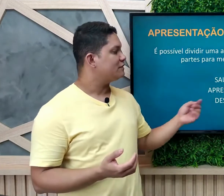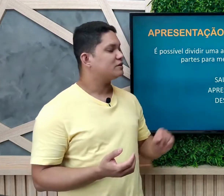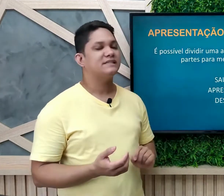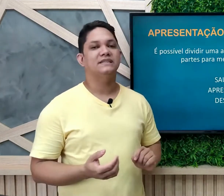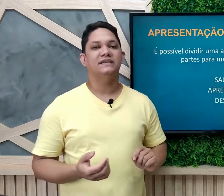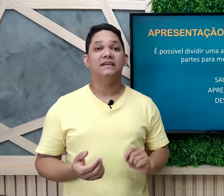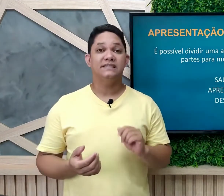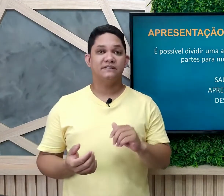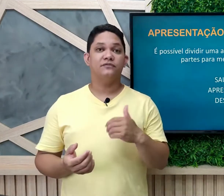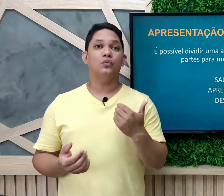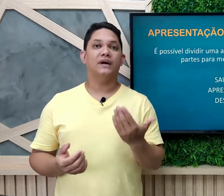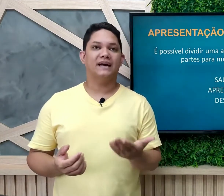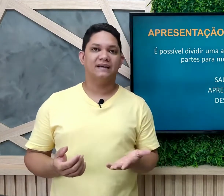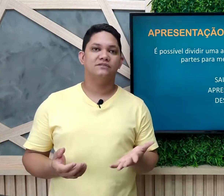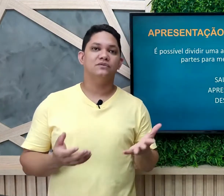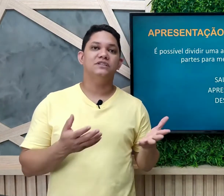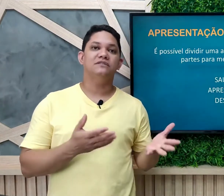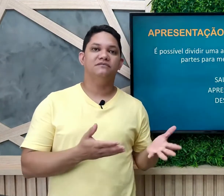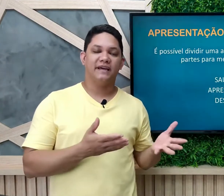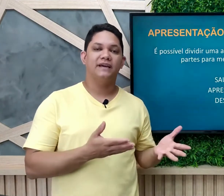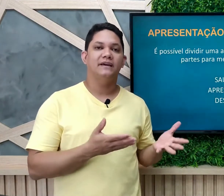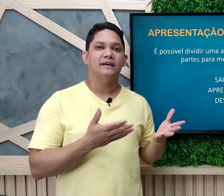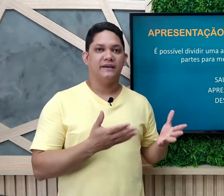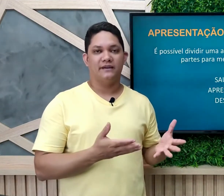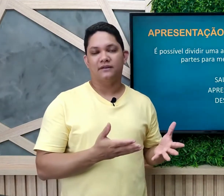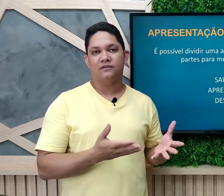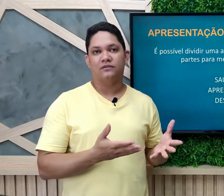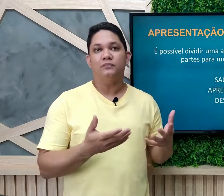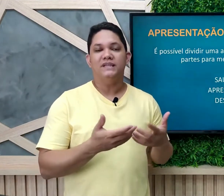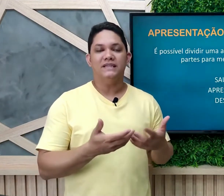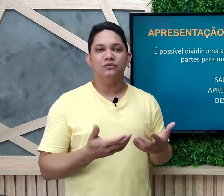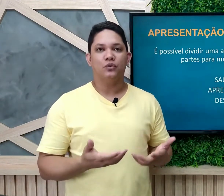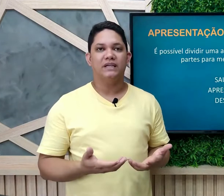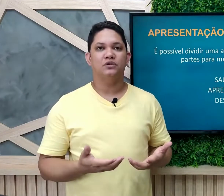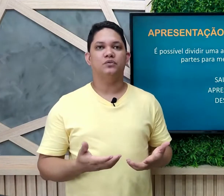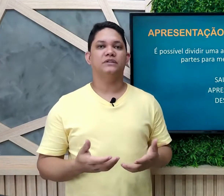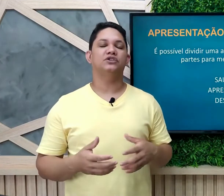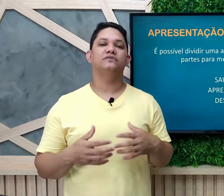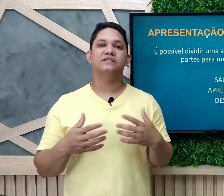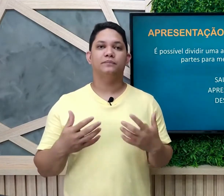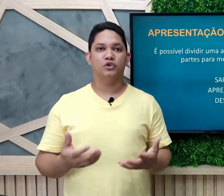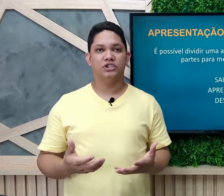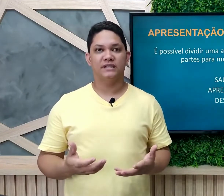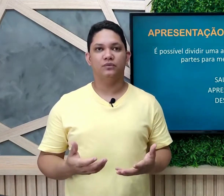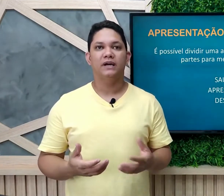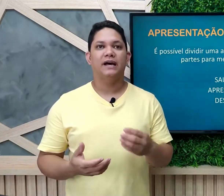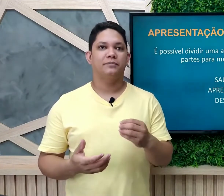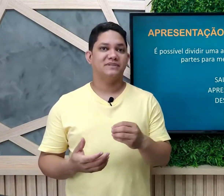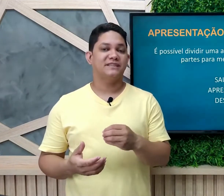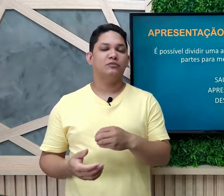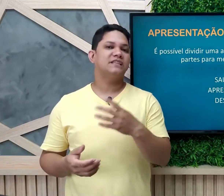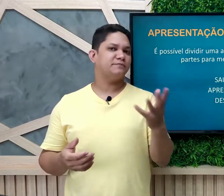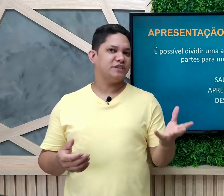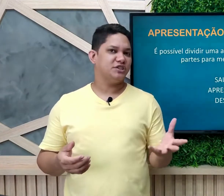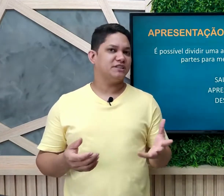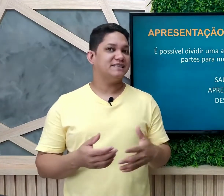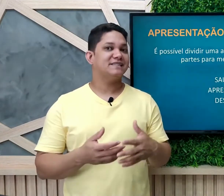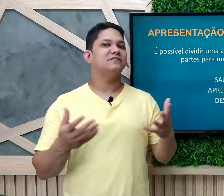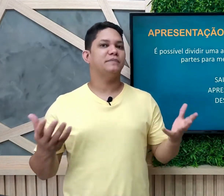logo em seguida, se for o caso e tiver combinando com aquele contexto, você pode então apresentar uma despedida e se